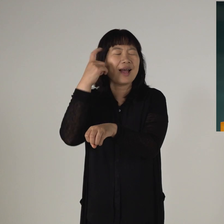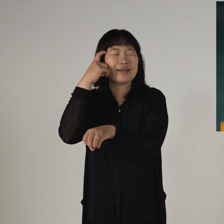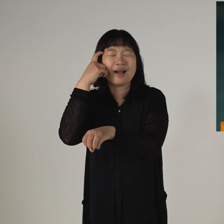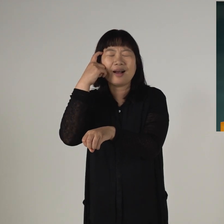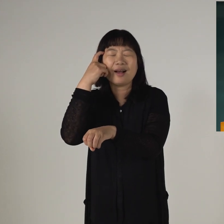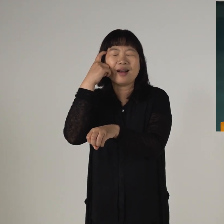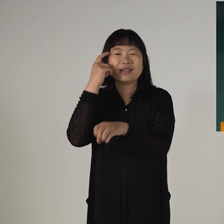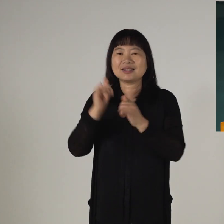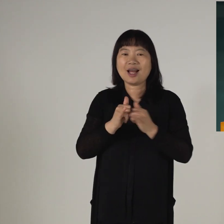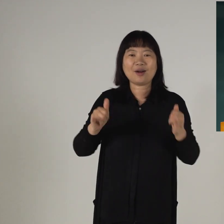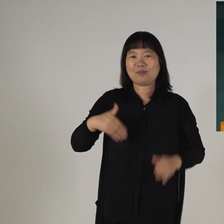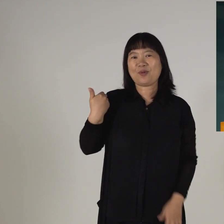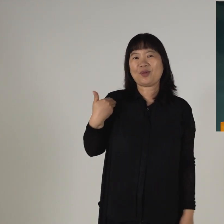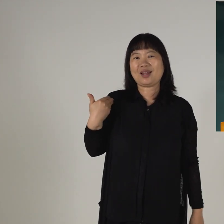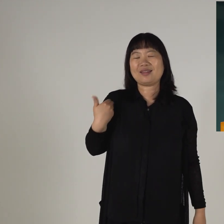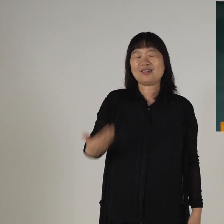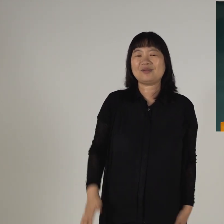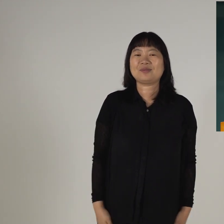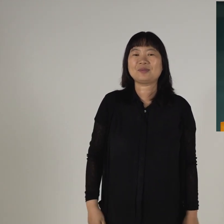누가 알았겠어요?